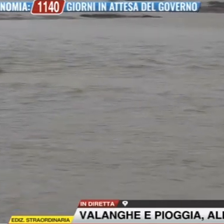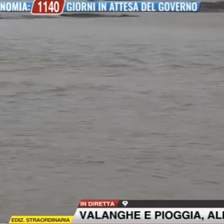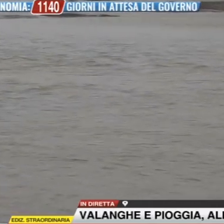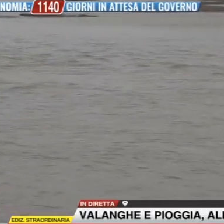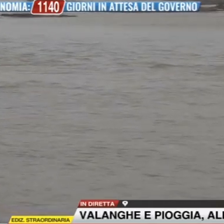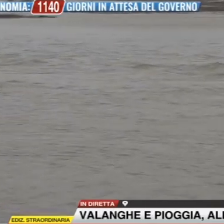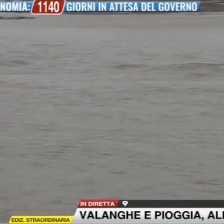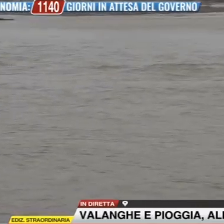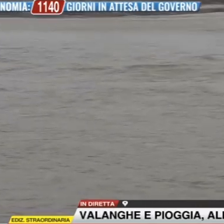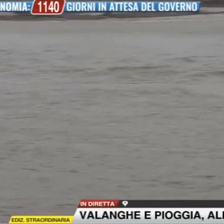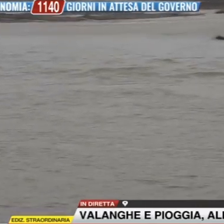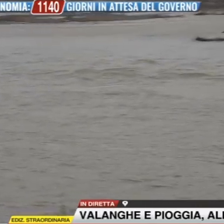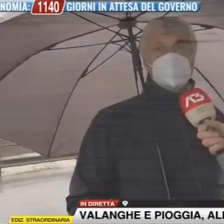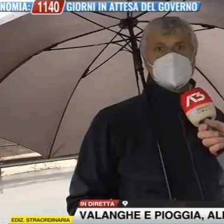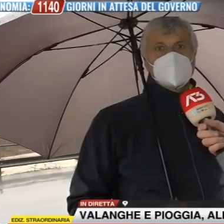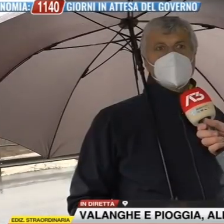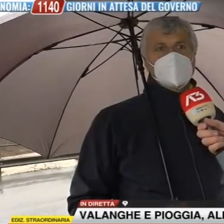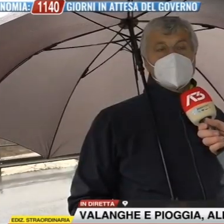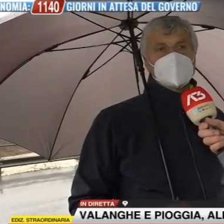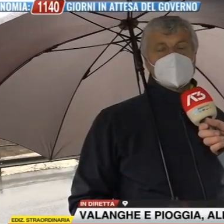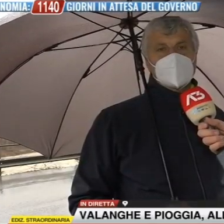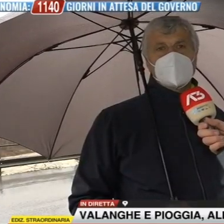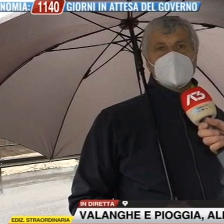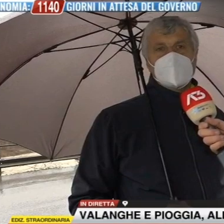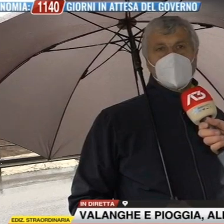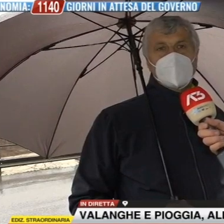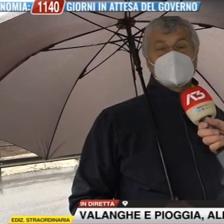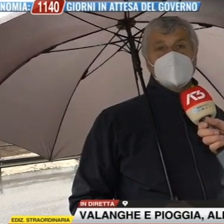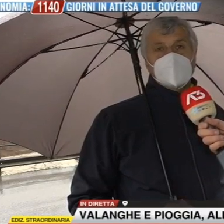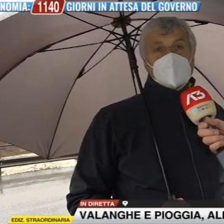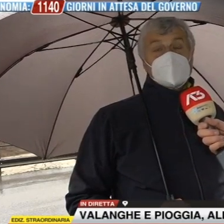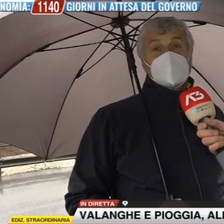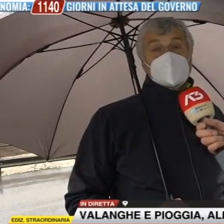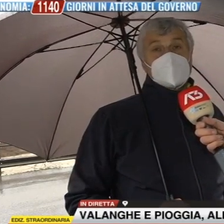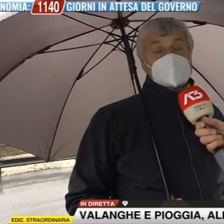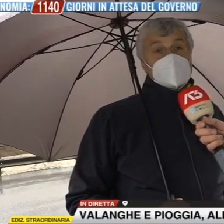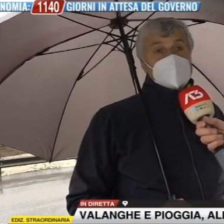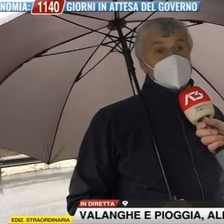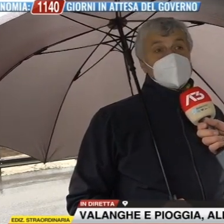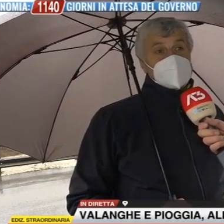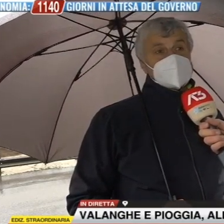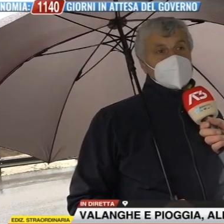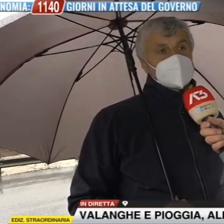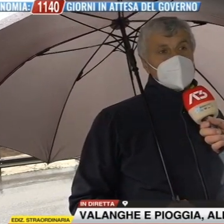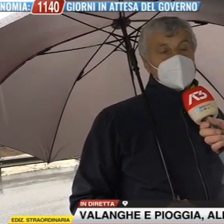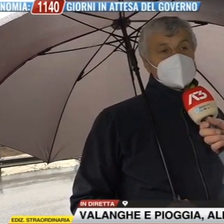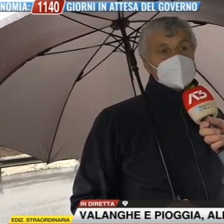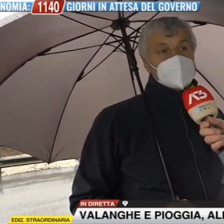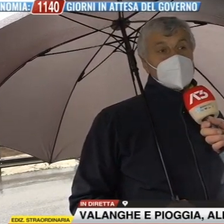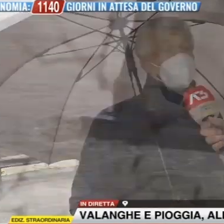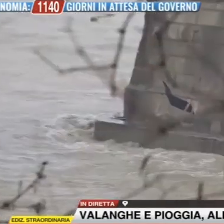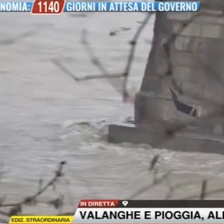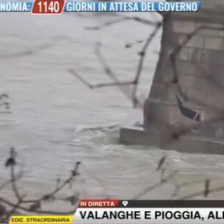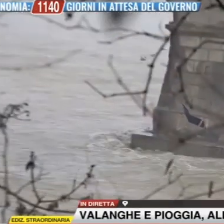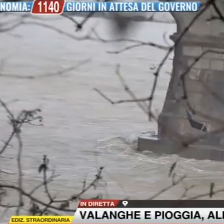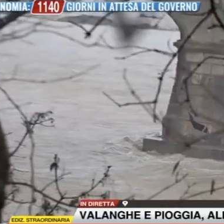di più? Beh, diciamo che la situazione critica che noi abbiamo oggi bisogna capire sempre dall'intensità della pioggia